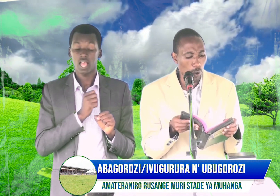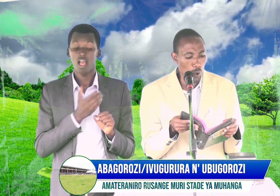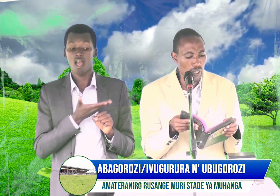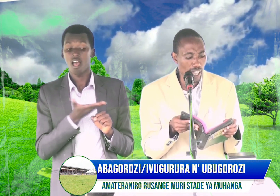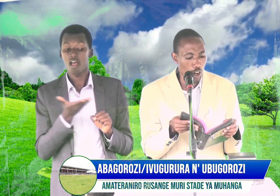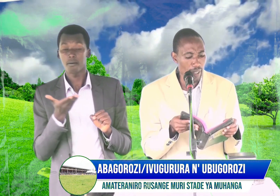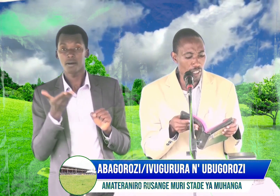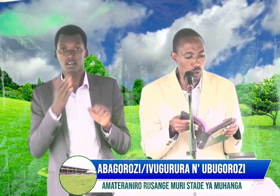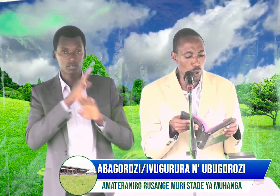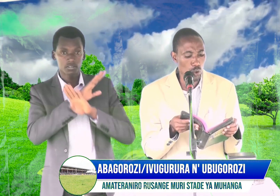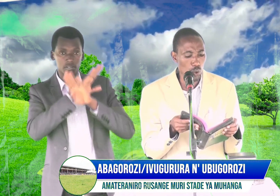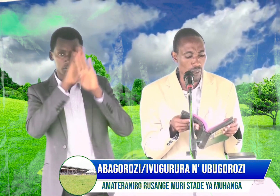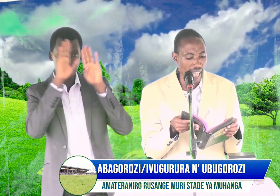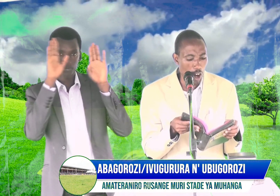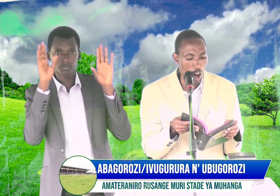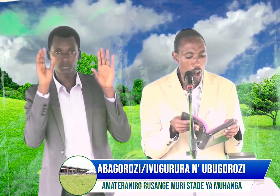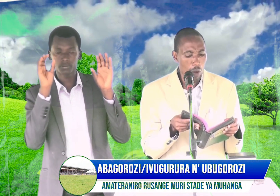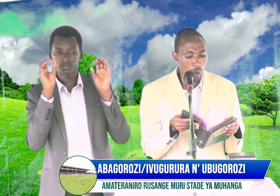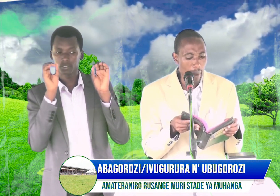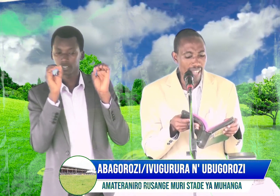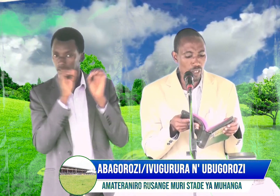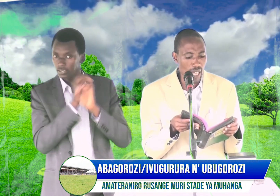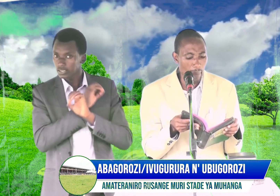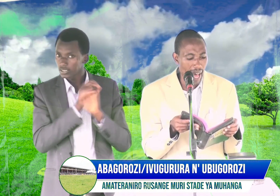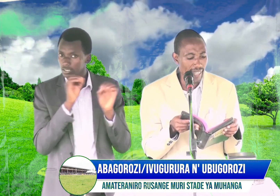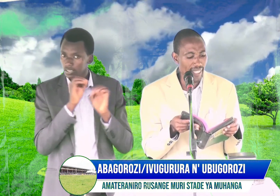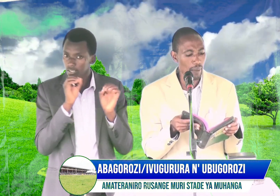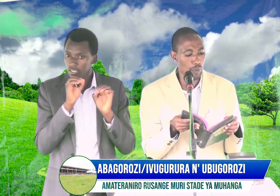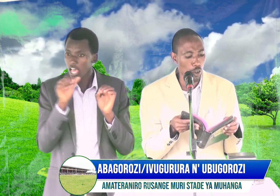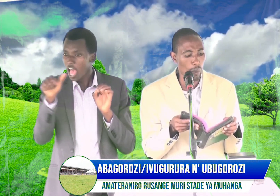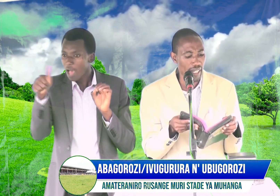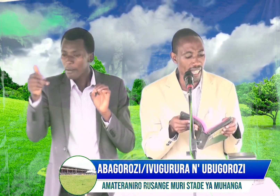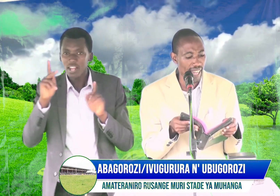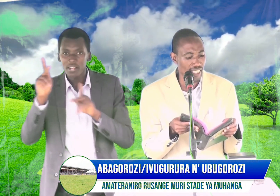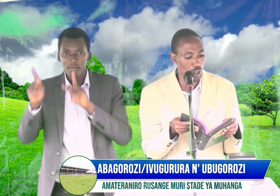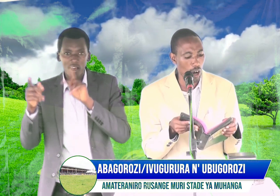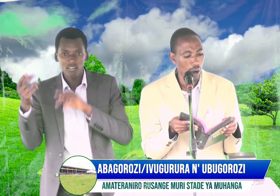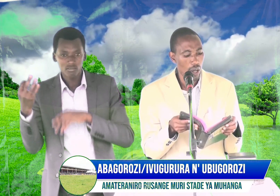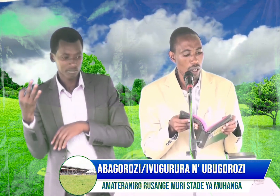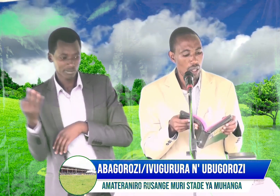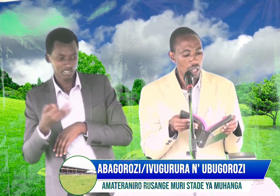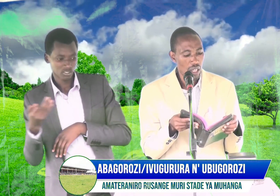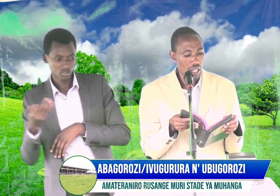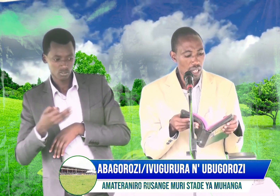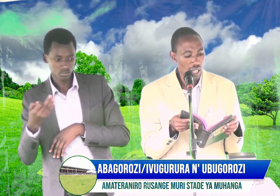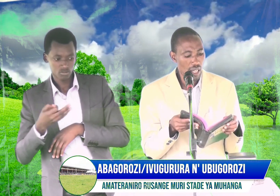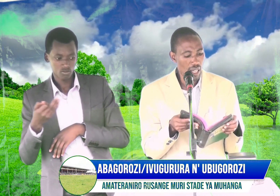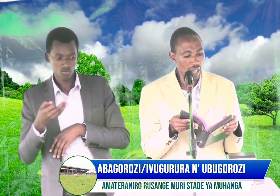ntibasobanukirwa urugero bisuzuguzaho mu maso y'abandi